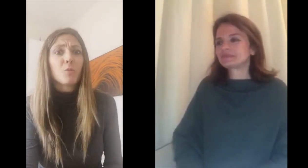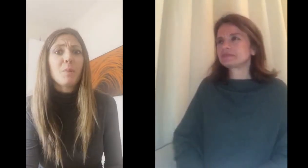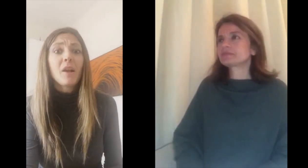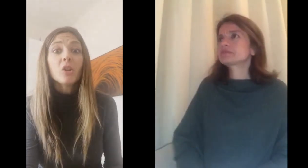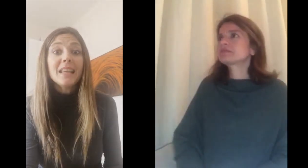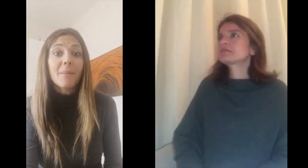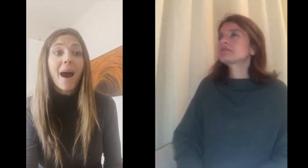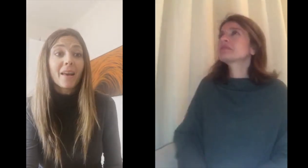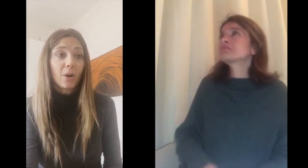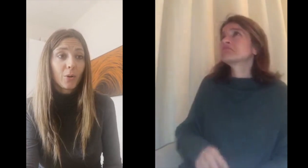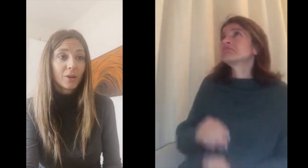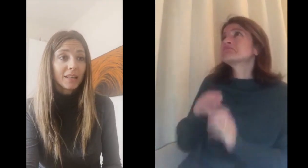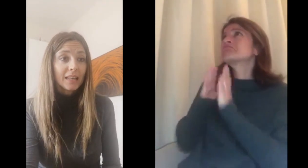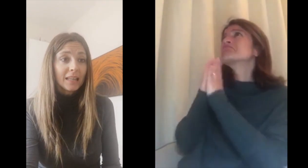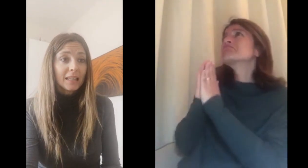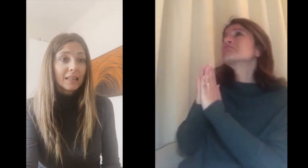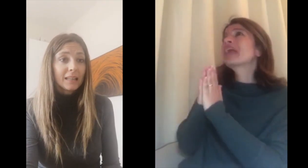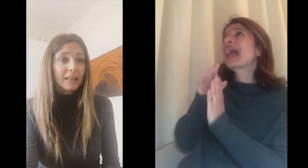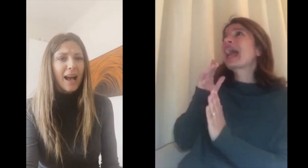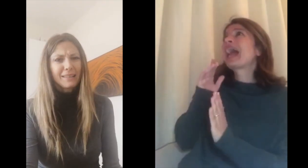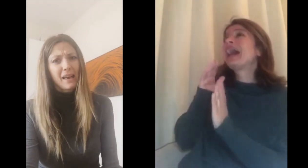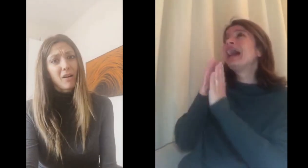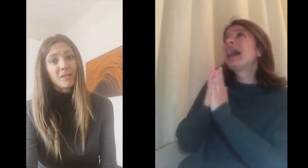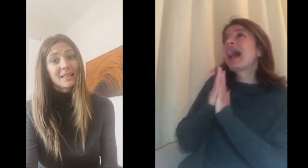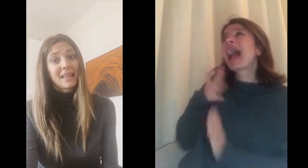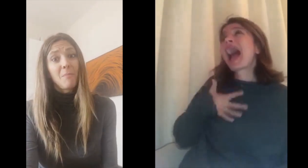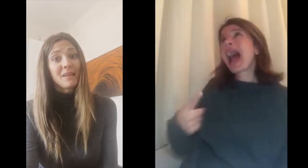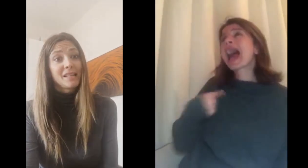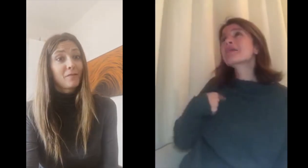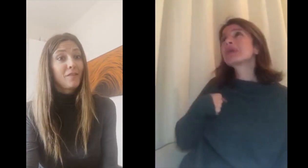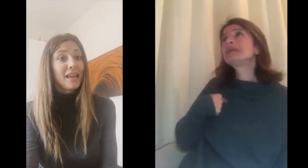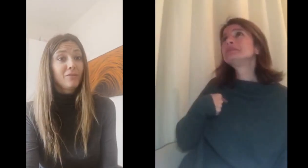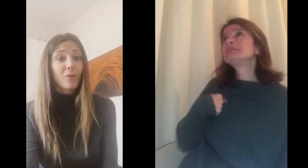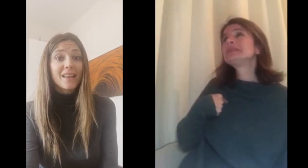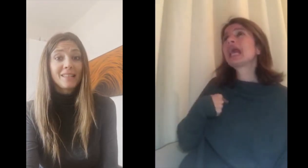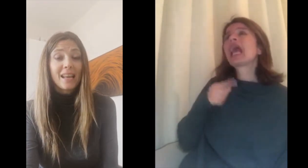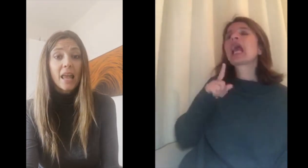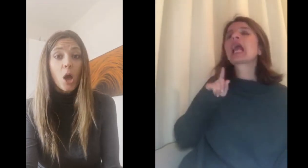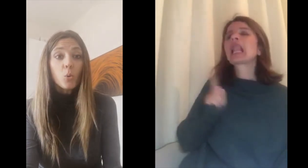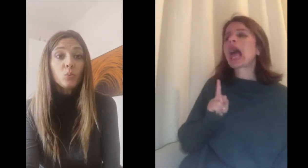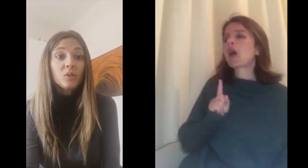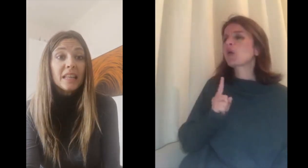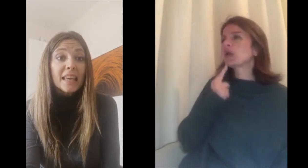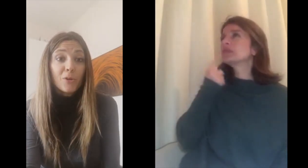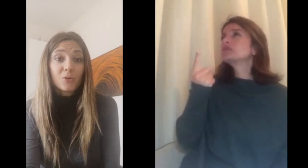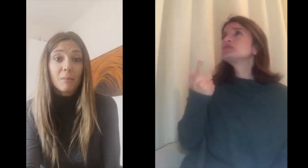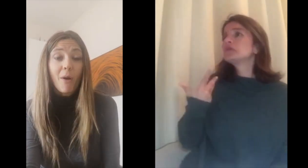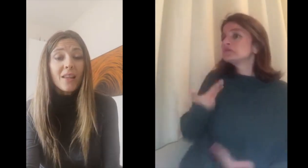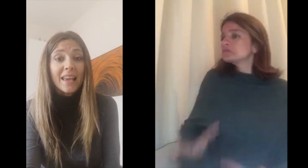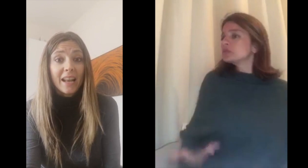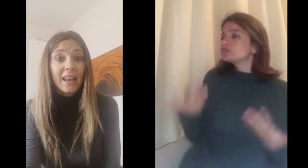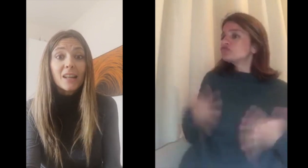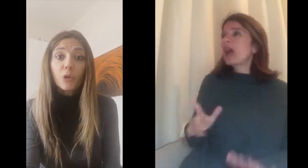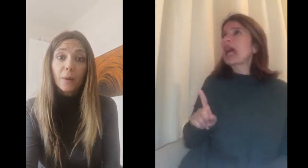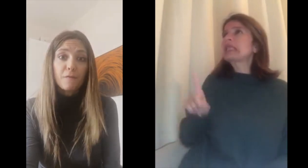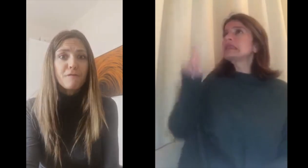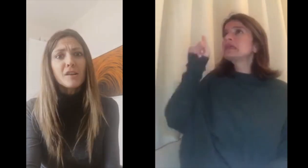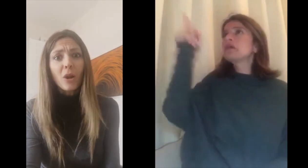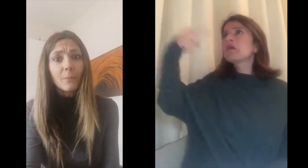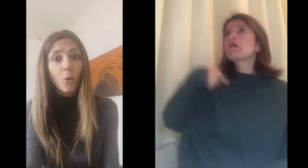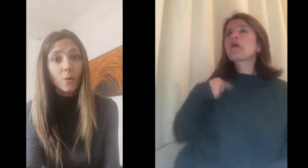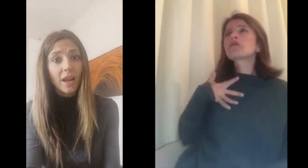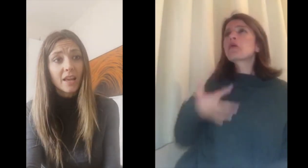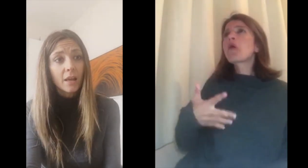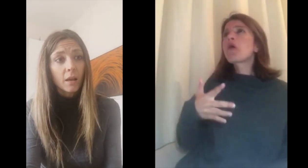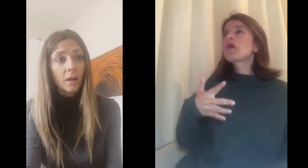Glauco la supplicò di amarlo. A che cosa sarebbe servito essere un dio se poi gli era negato